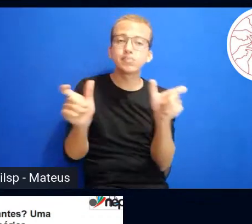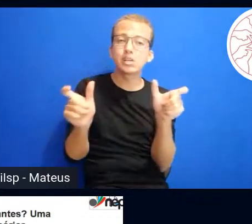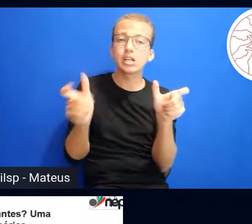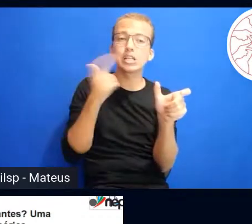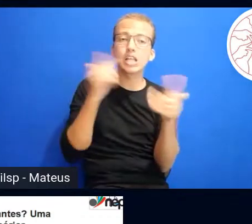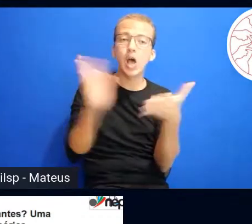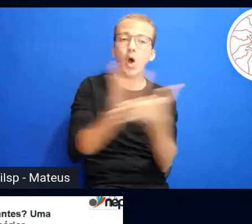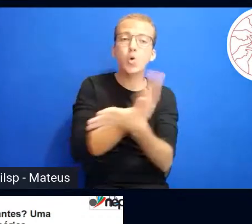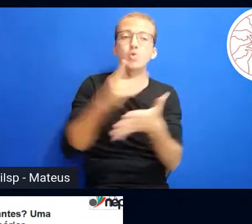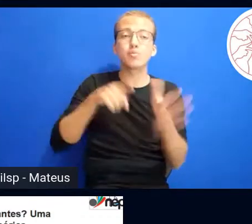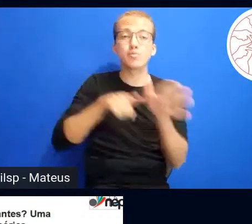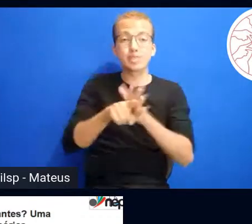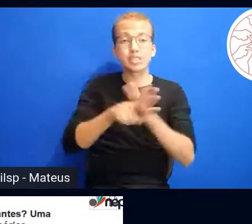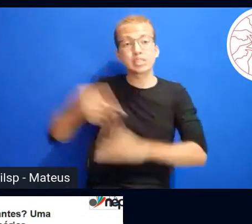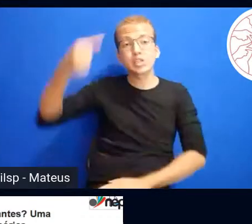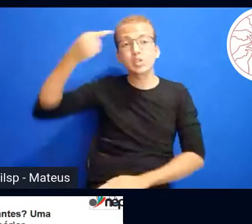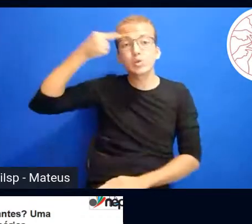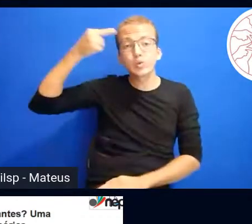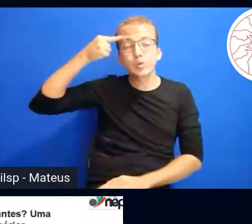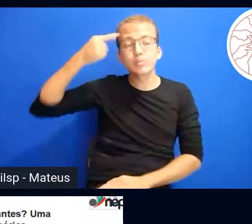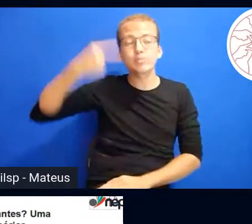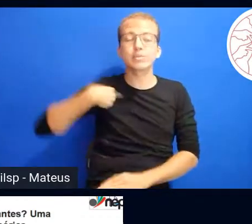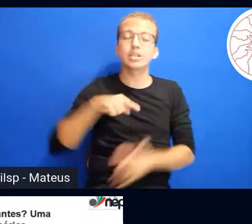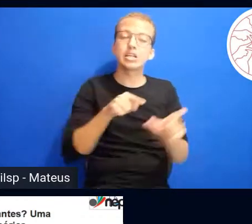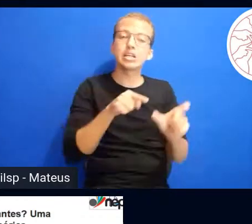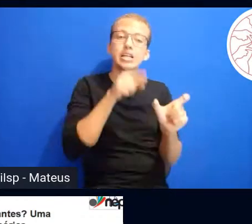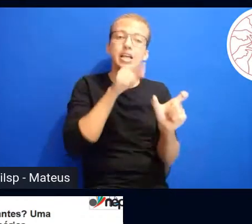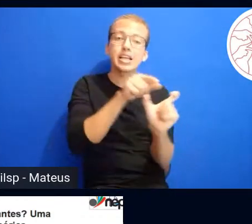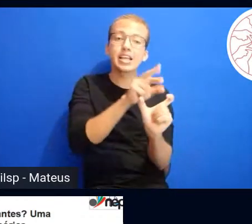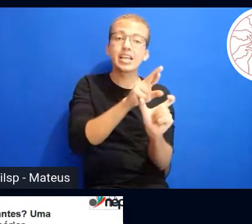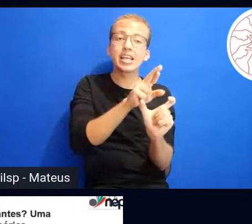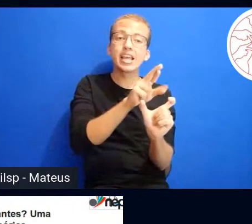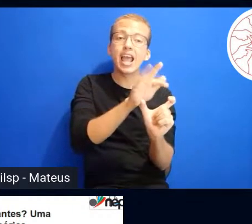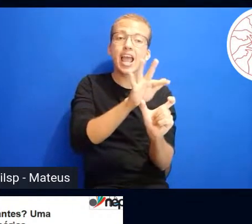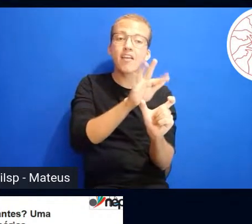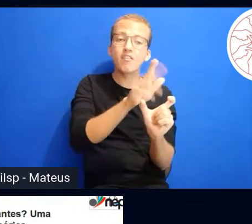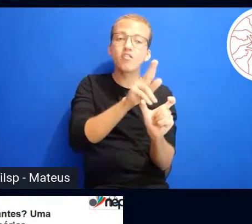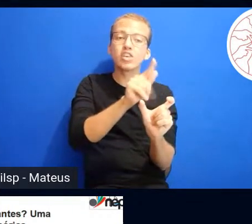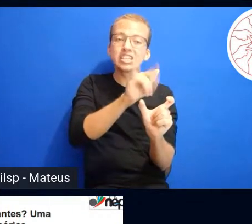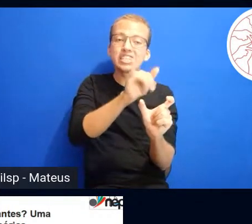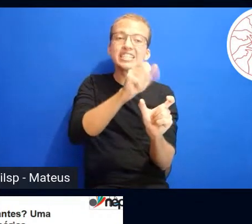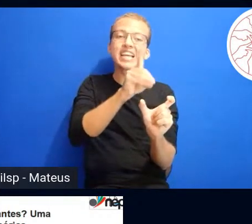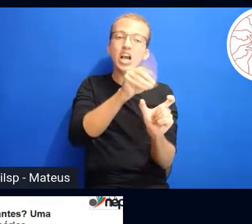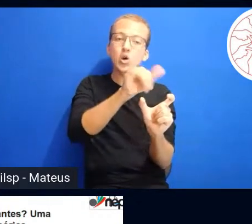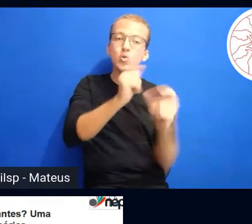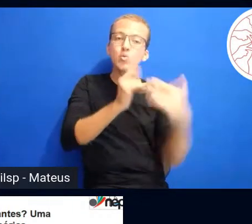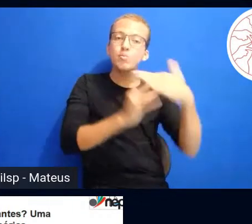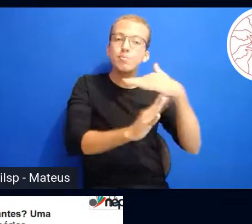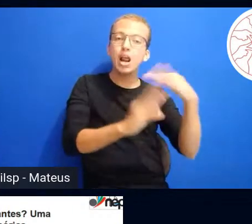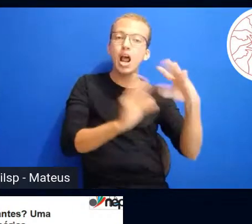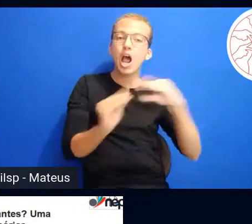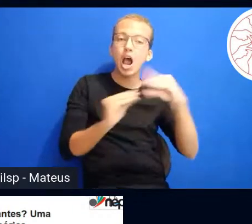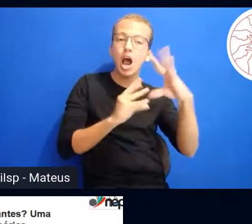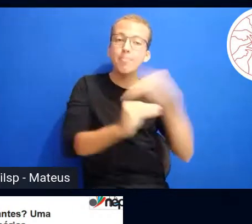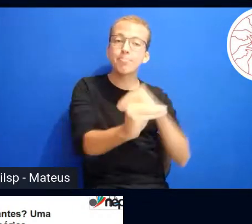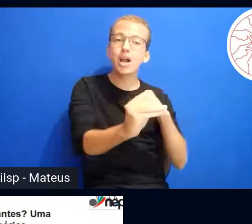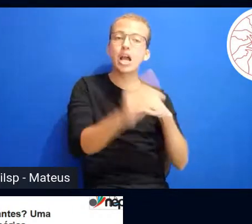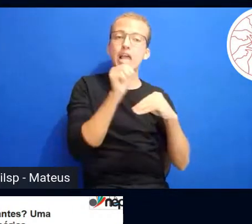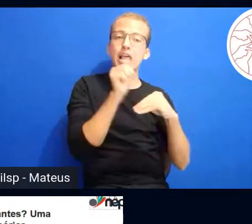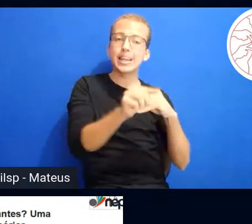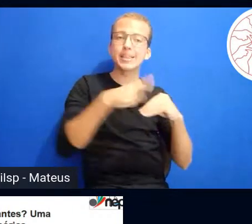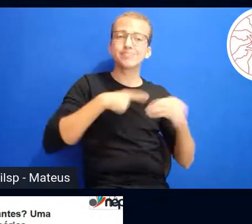refugiados são aquelas pessoas que se deslocam de um país para o outro, mas não por opção, e sim porque são